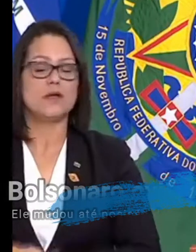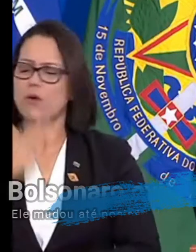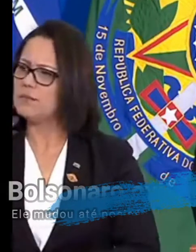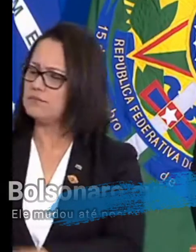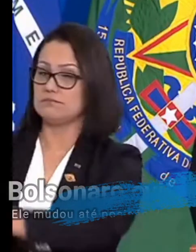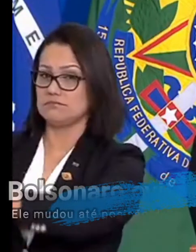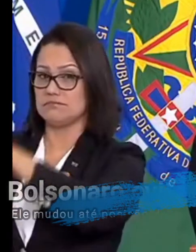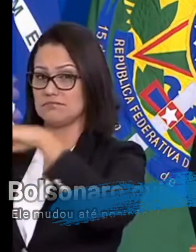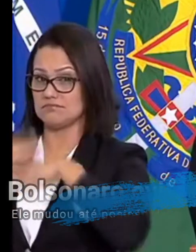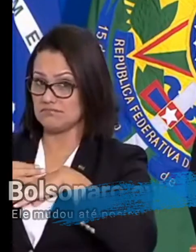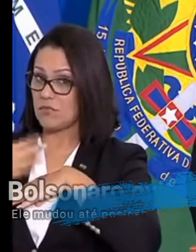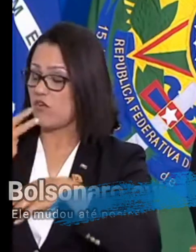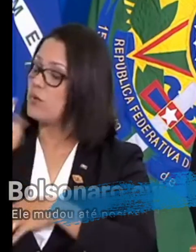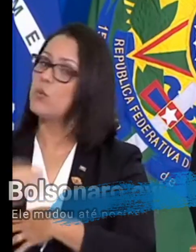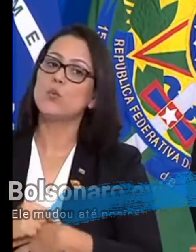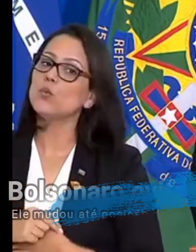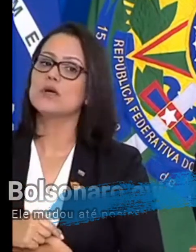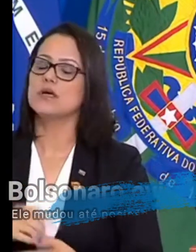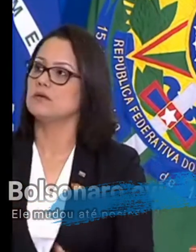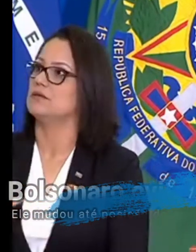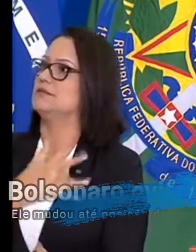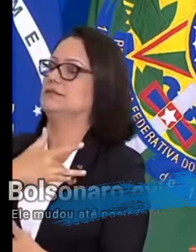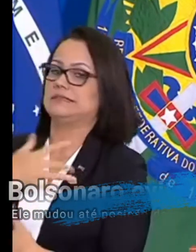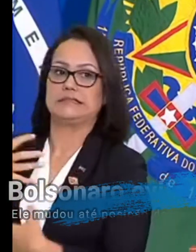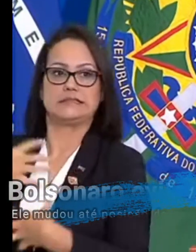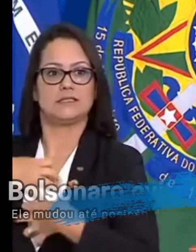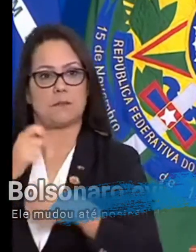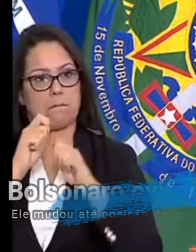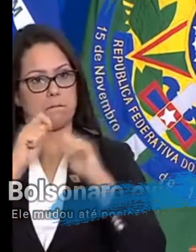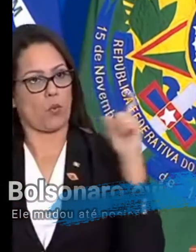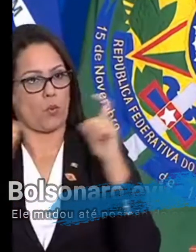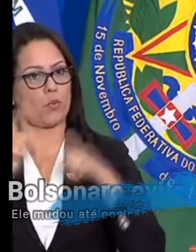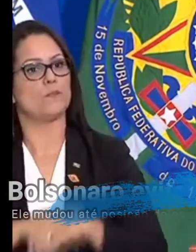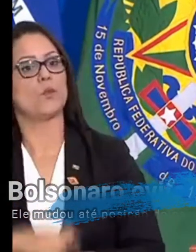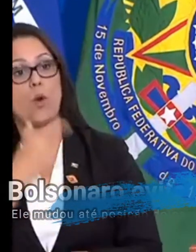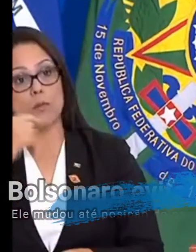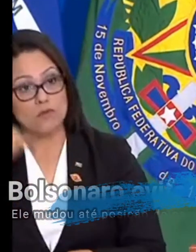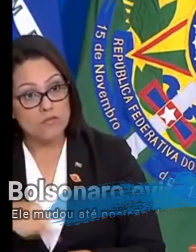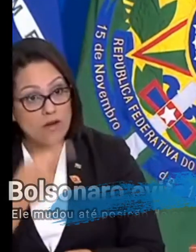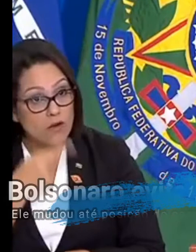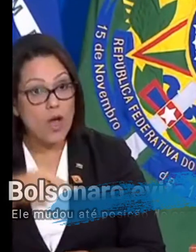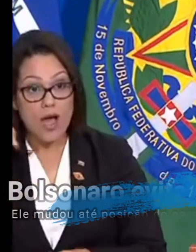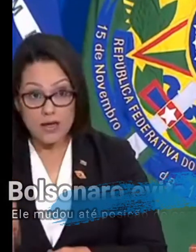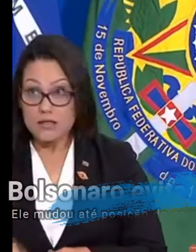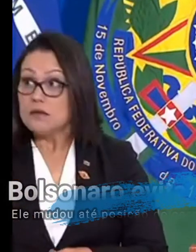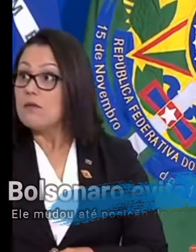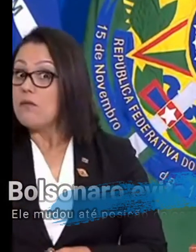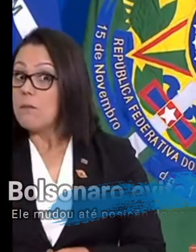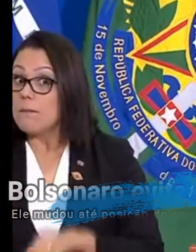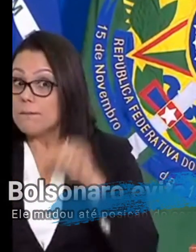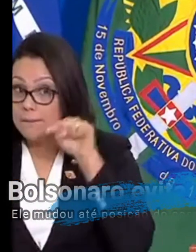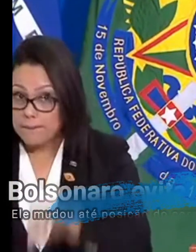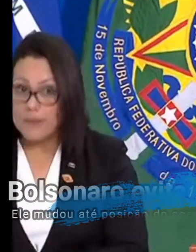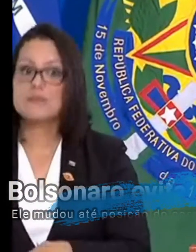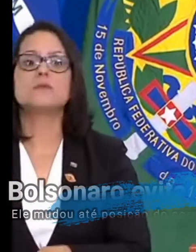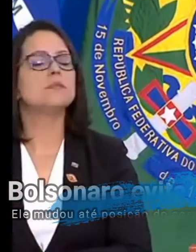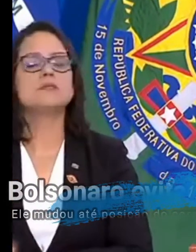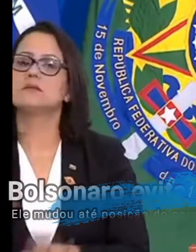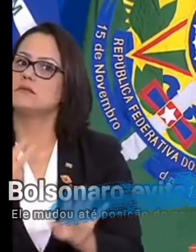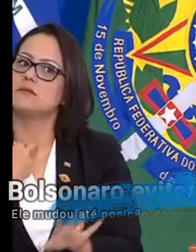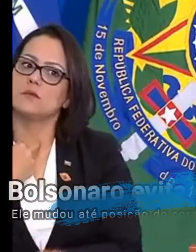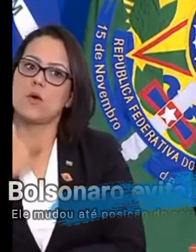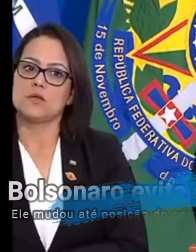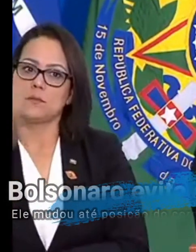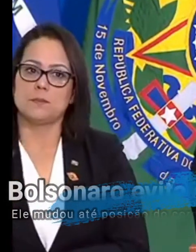aquilo que me tocou ele disse que o brasil tem que deixar de ser um país